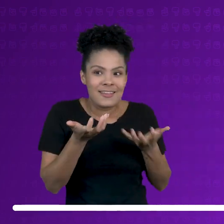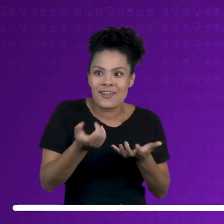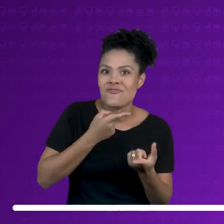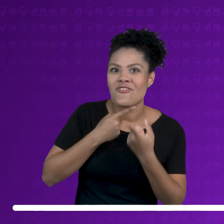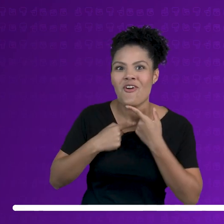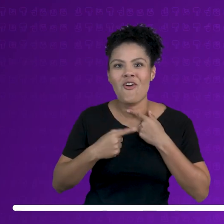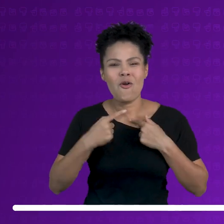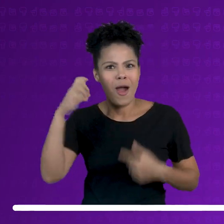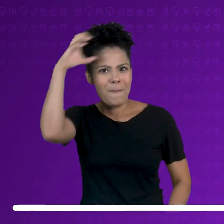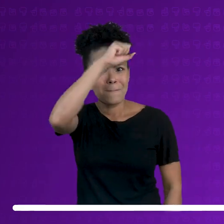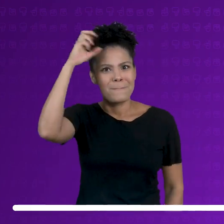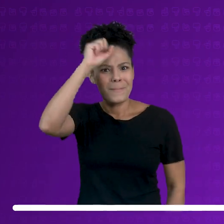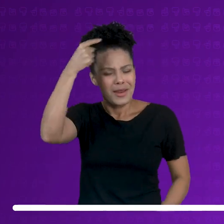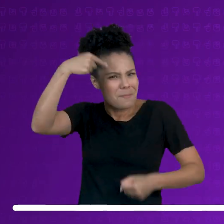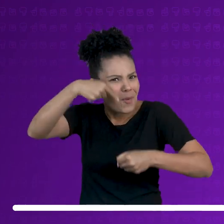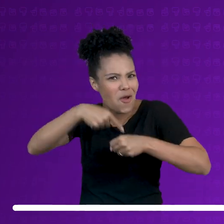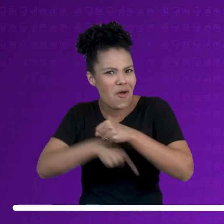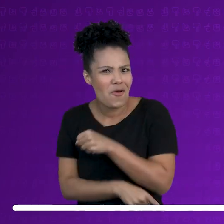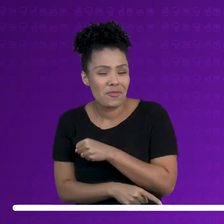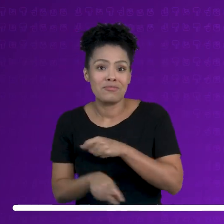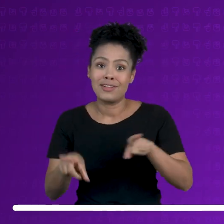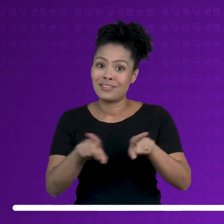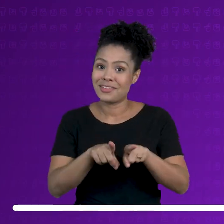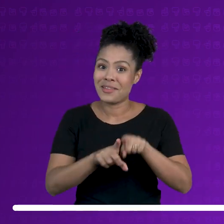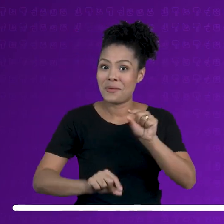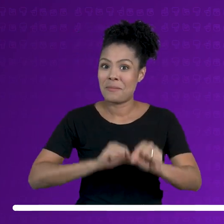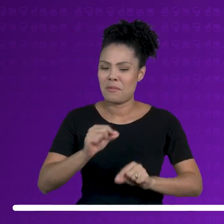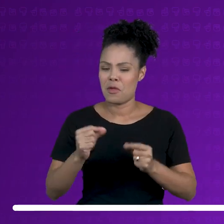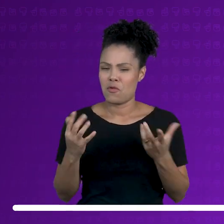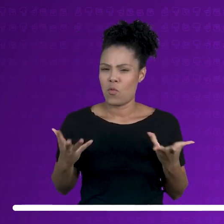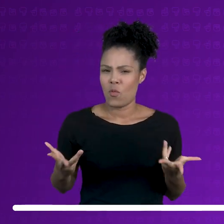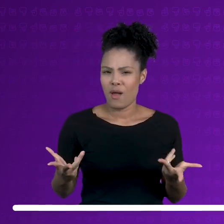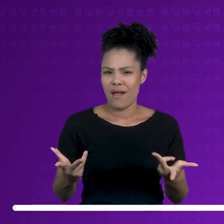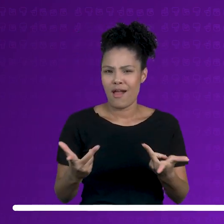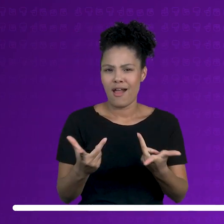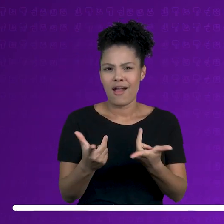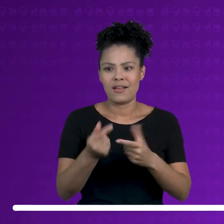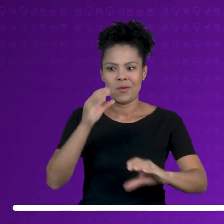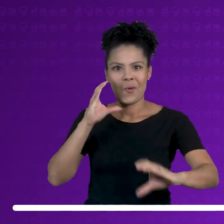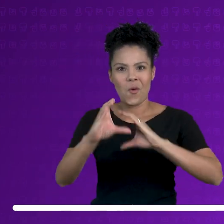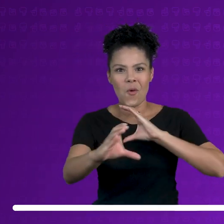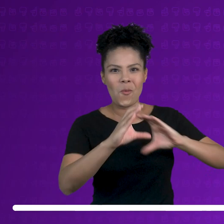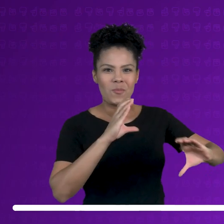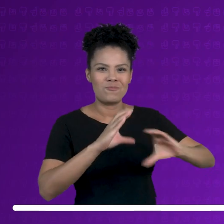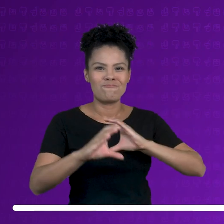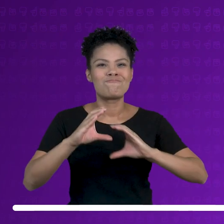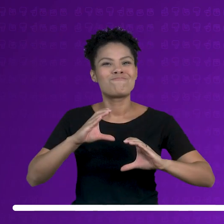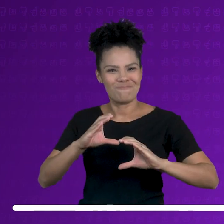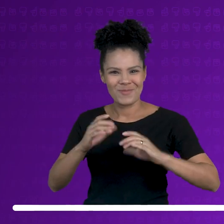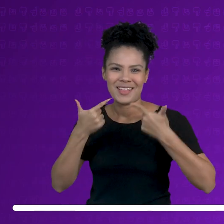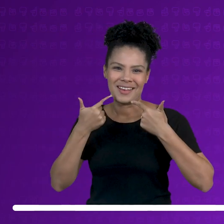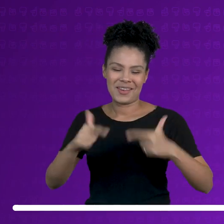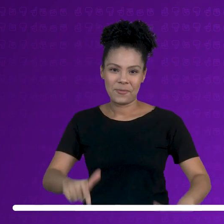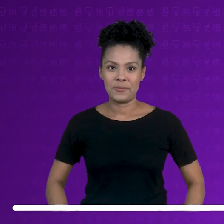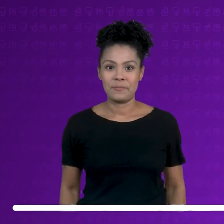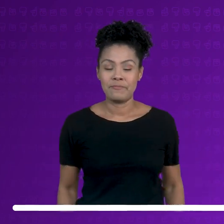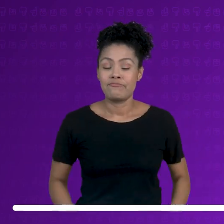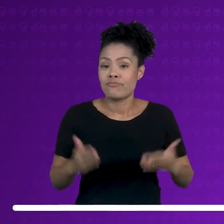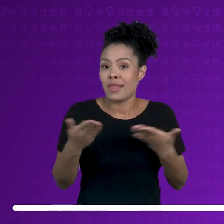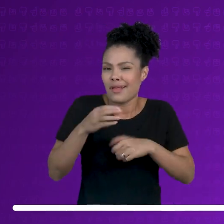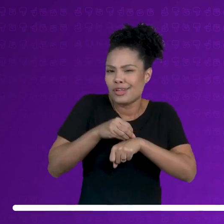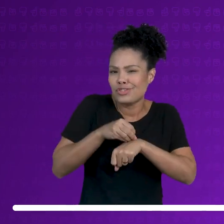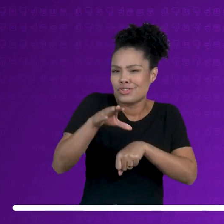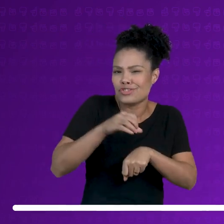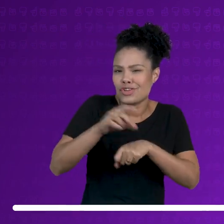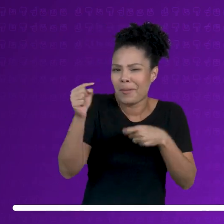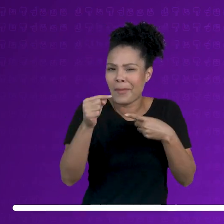temos em estarmos aprendendo, além da chance de aumentarmos a qualidade da comunicação na língua. Separamos